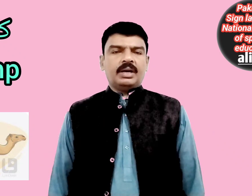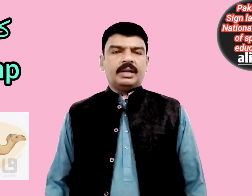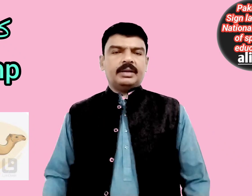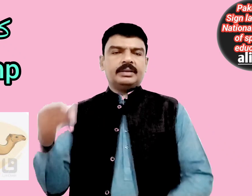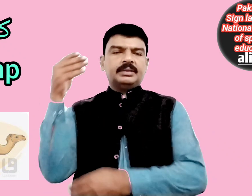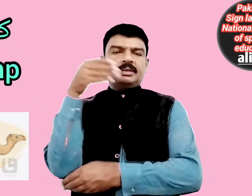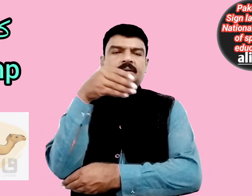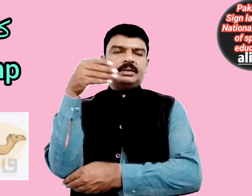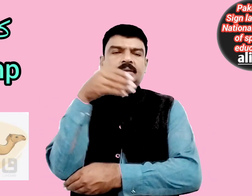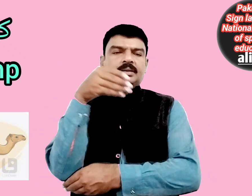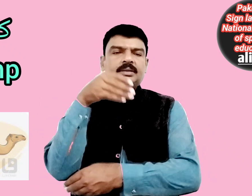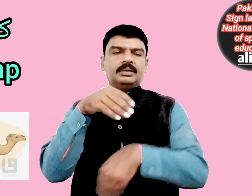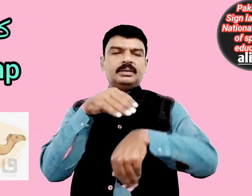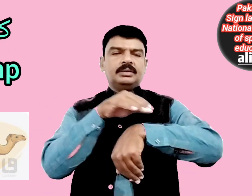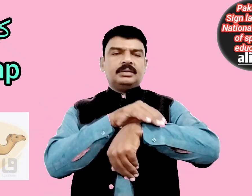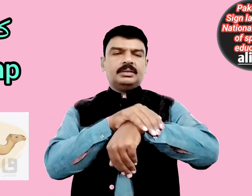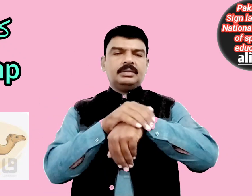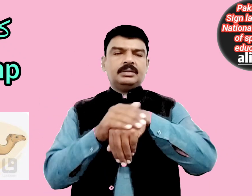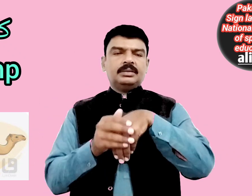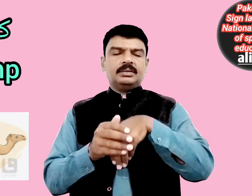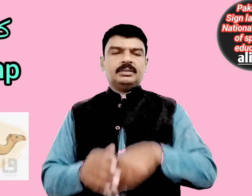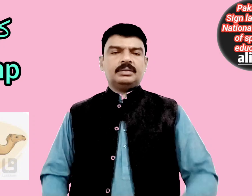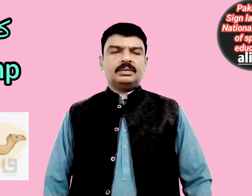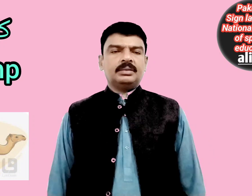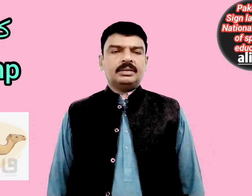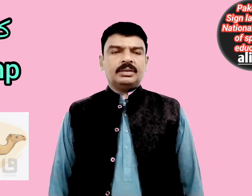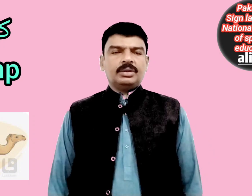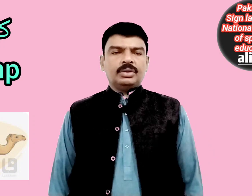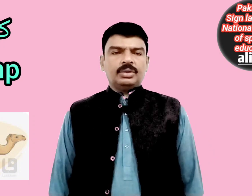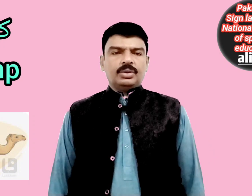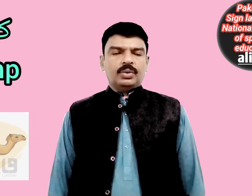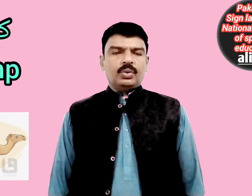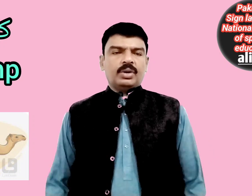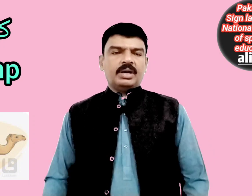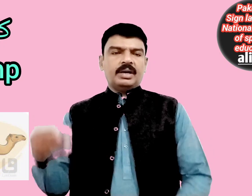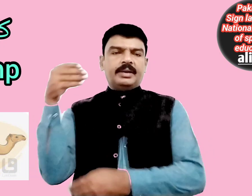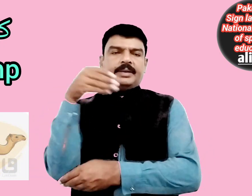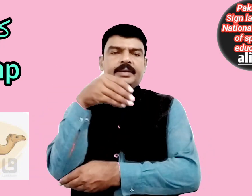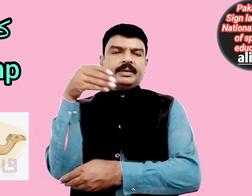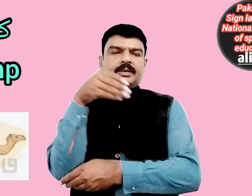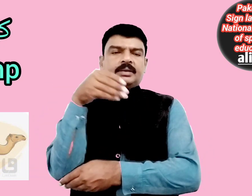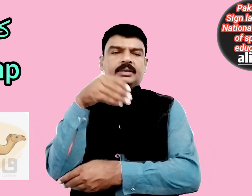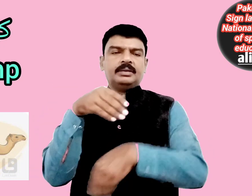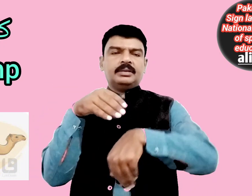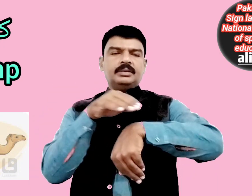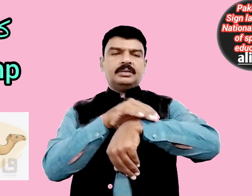کوہان کوہان